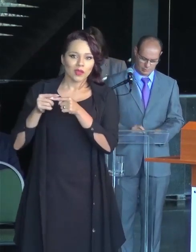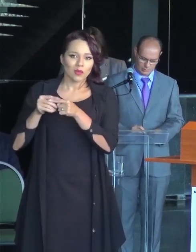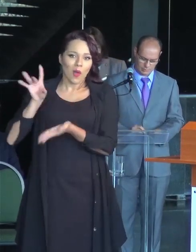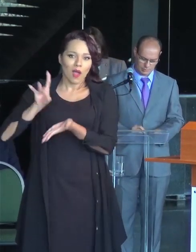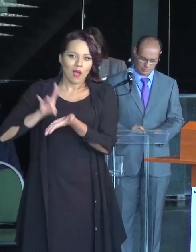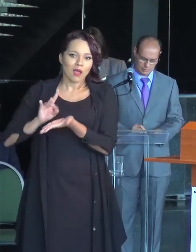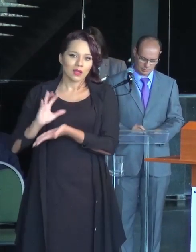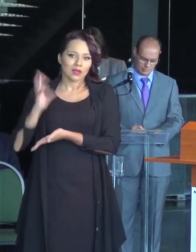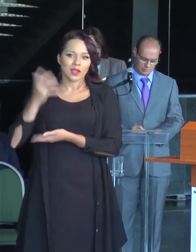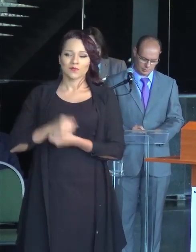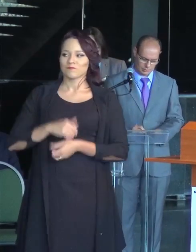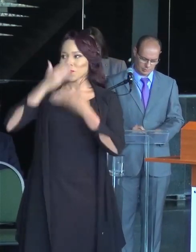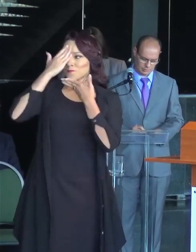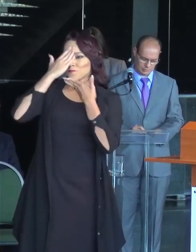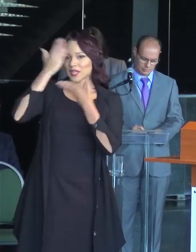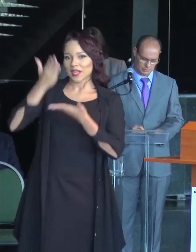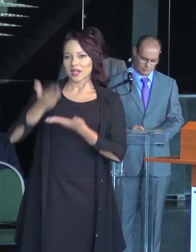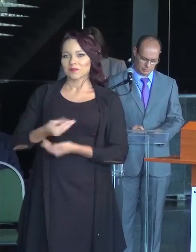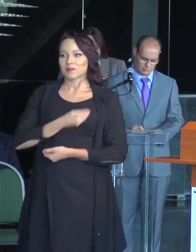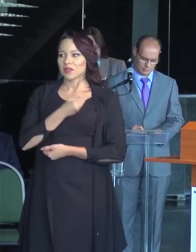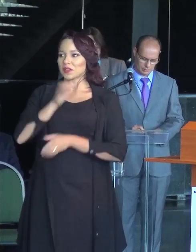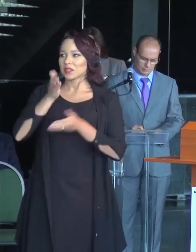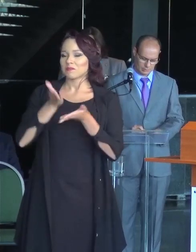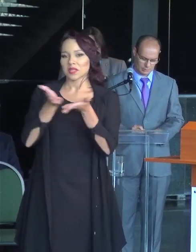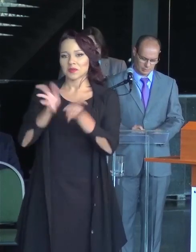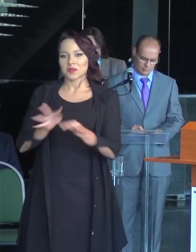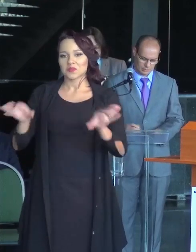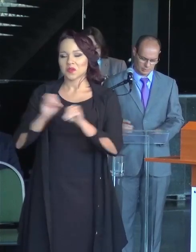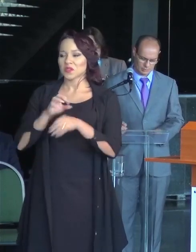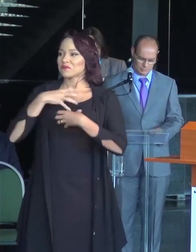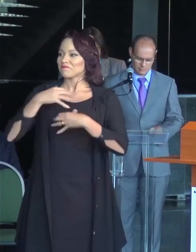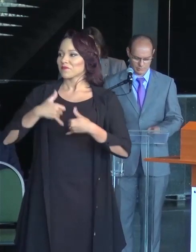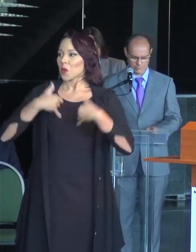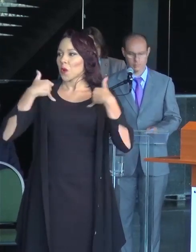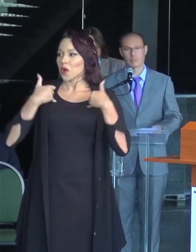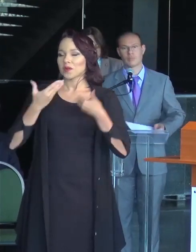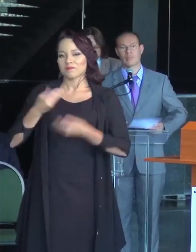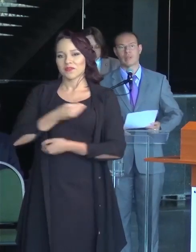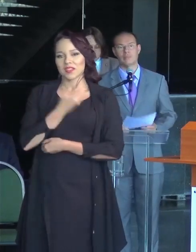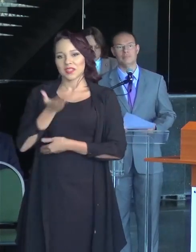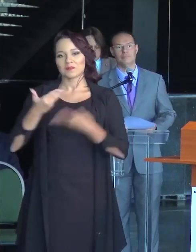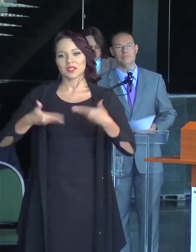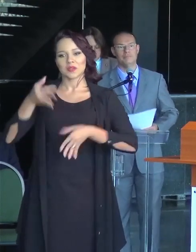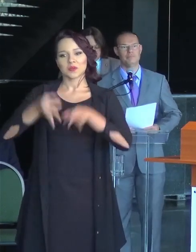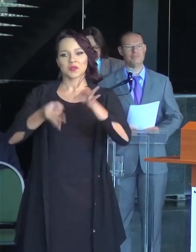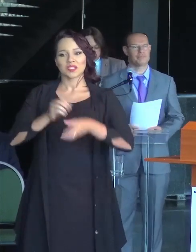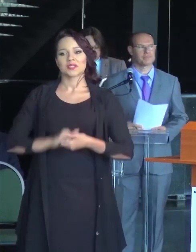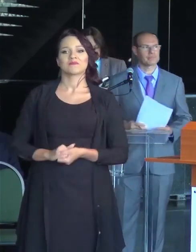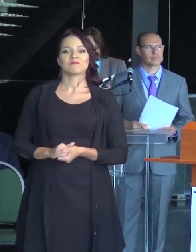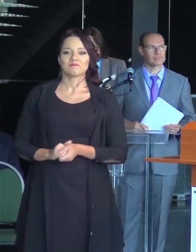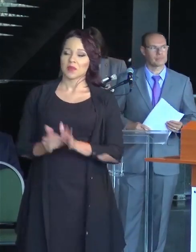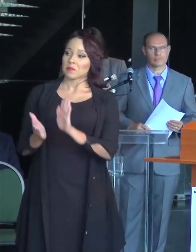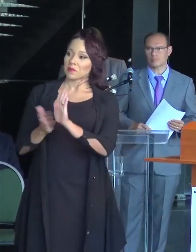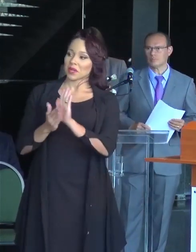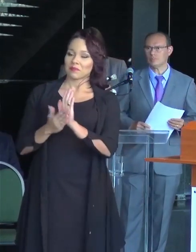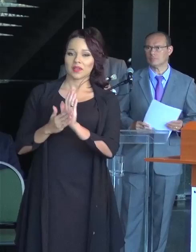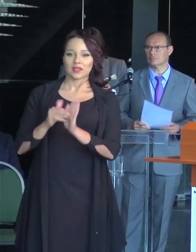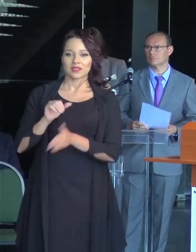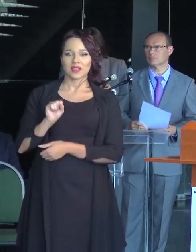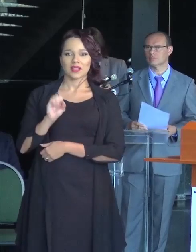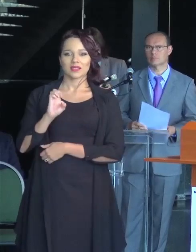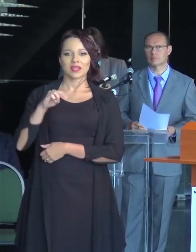que vivemos hoje. Muito obrigado pela presença de todos, uma honra tê-los aqui no Ministério da Justiça. Parabéns à nossa